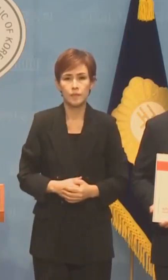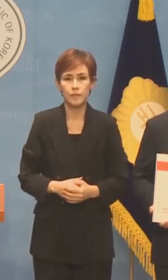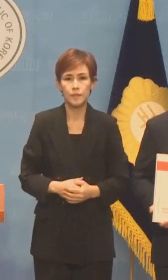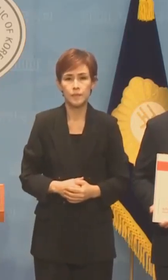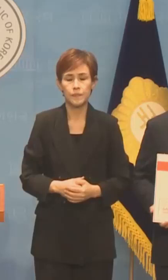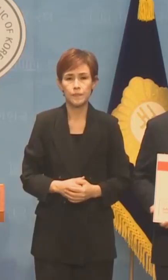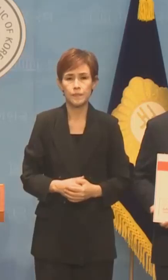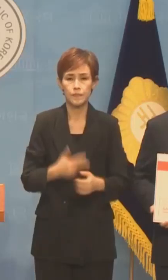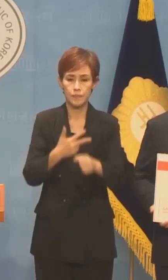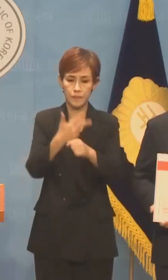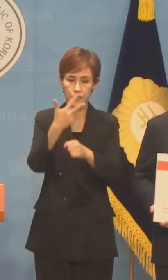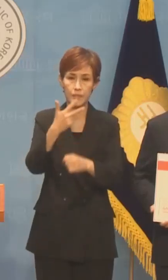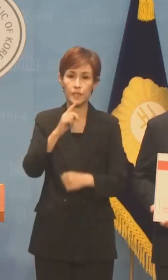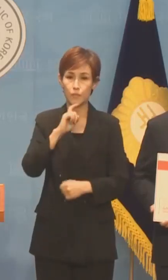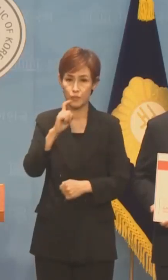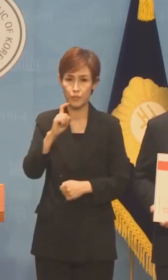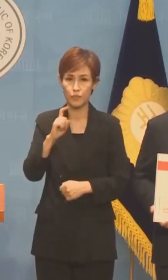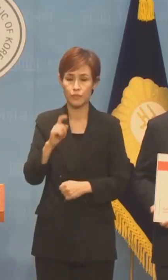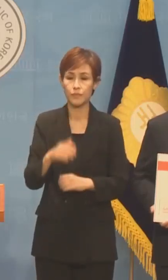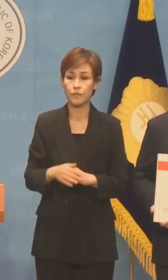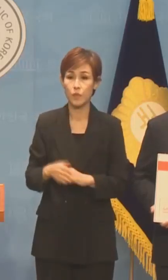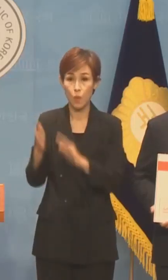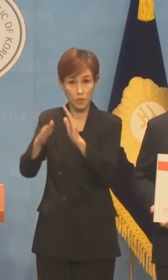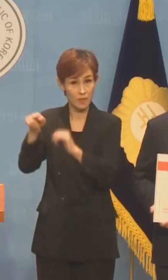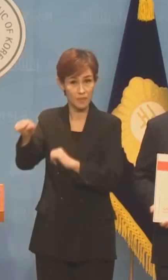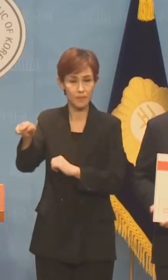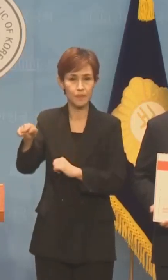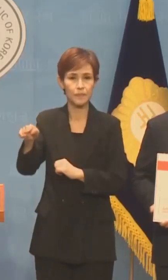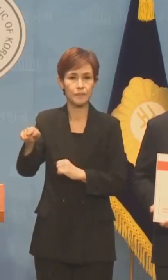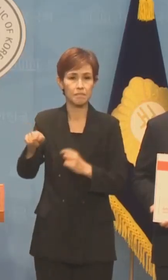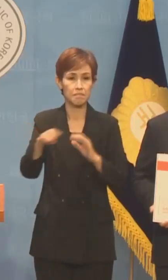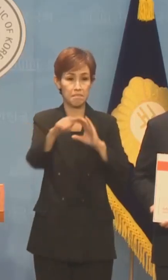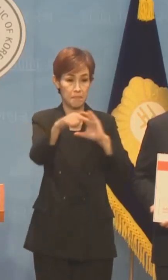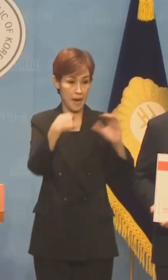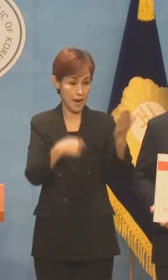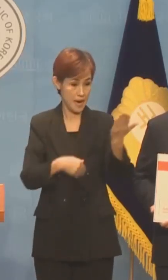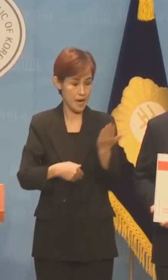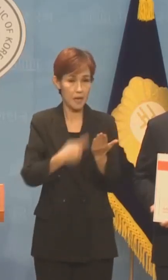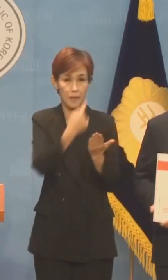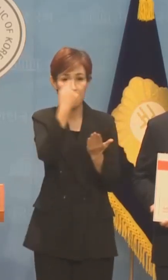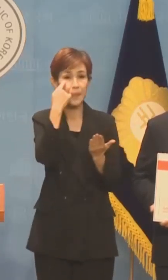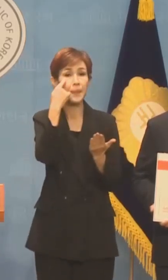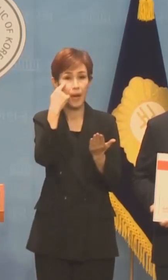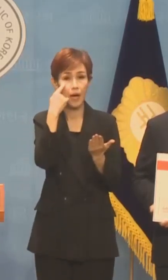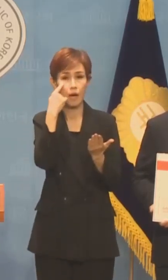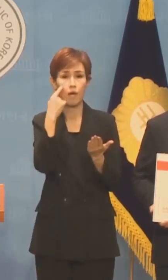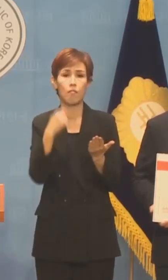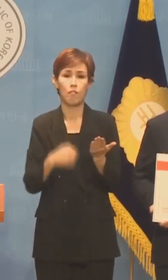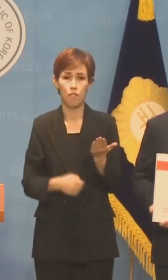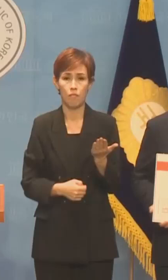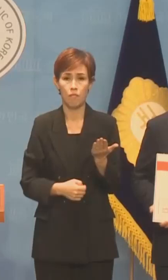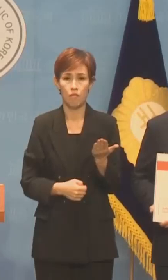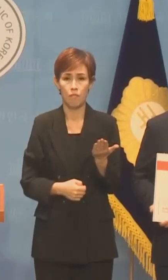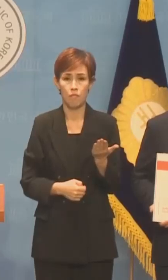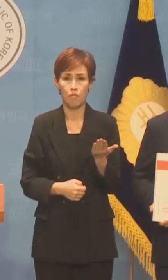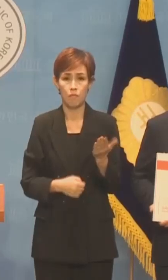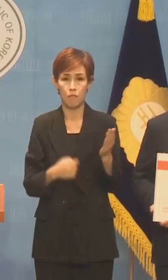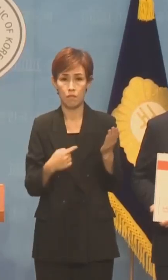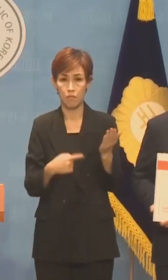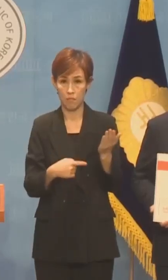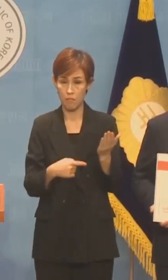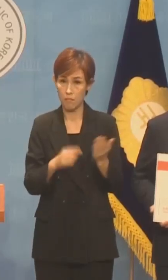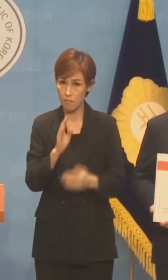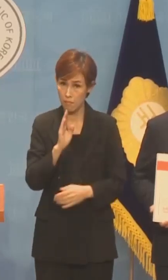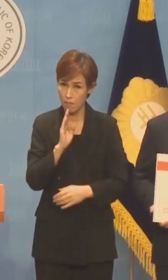19시 10분 공수처는 이 시간에 경비단장이 회신한 공문을 확인했다고 주장하고 있습니다. 이 말이